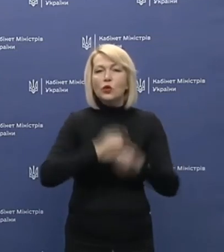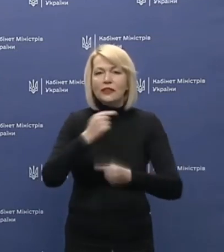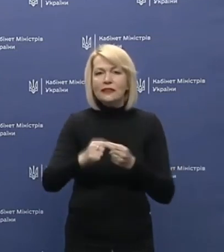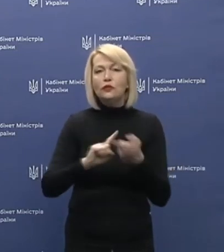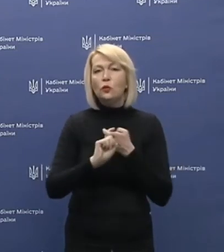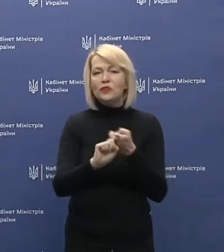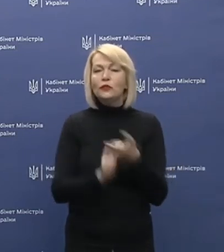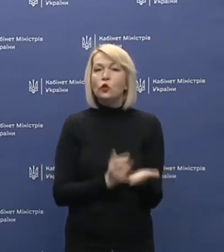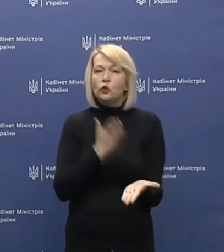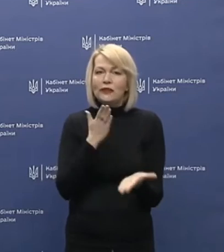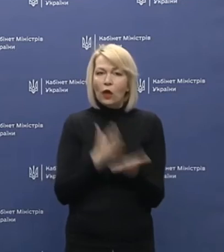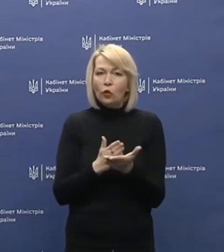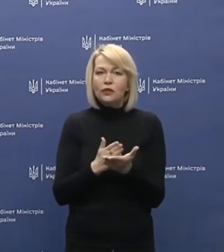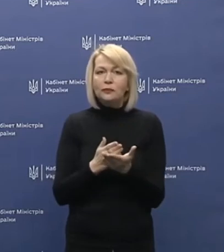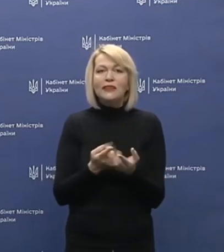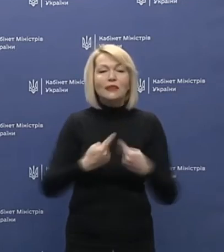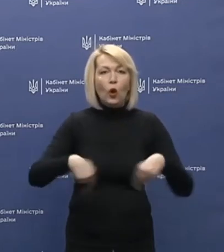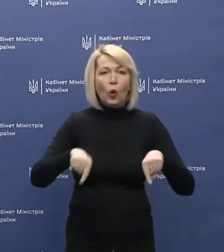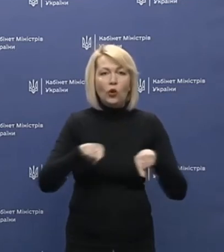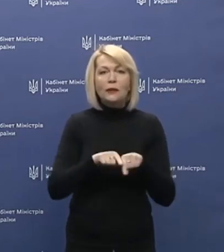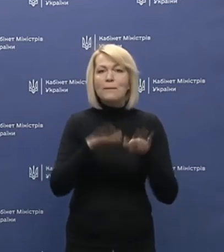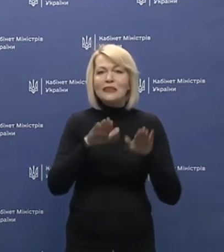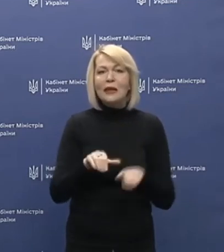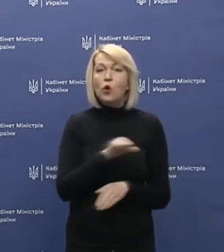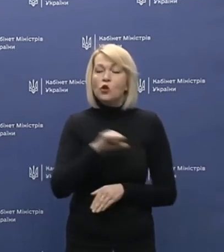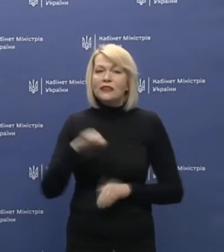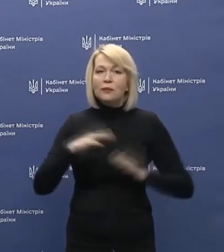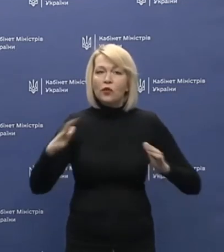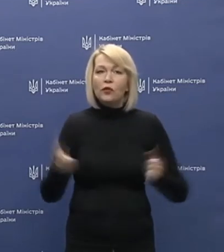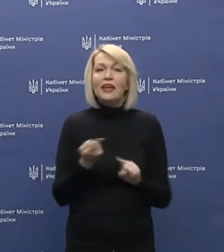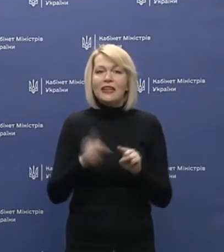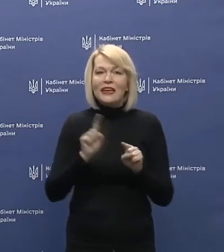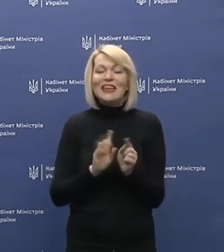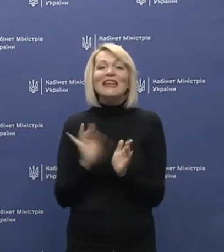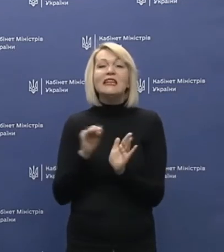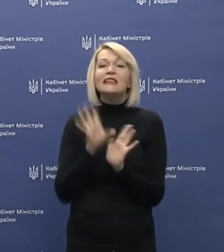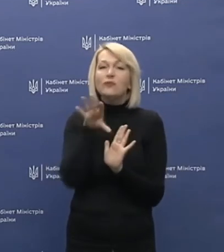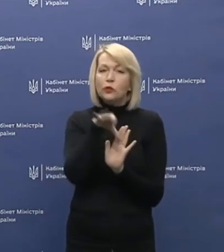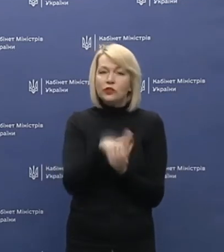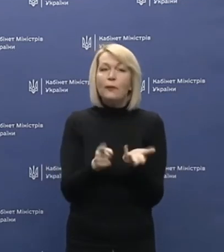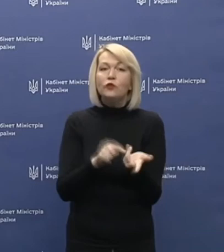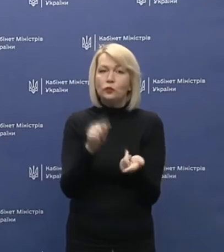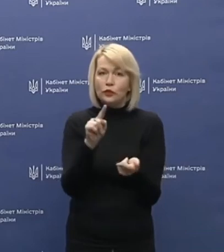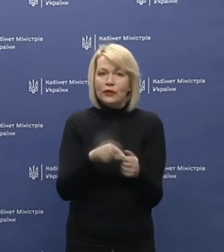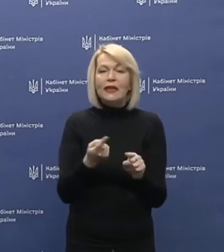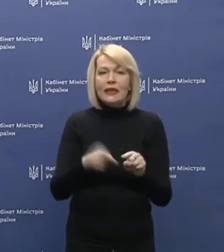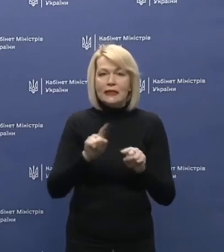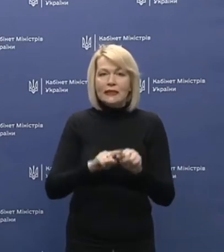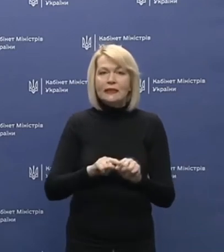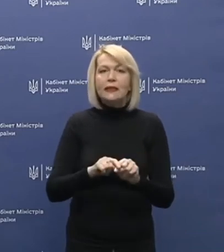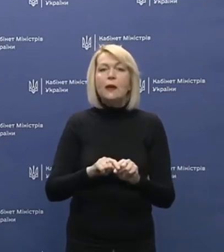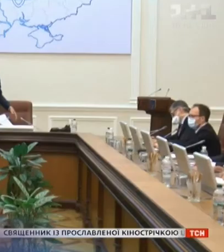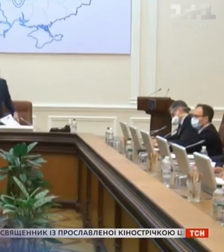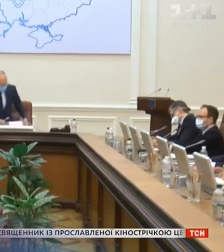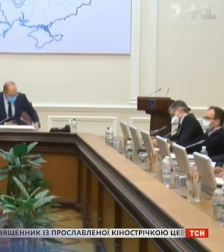зв'язку знаходимося з органами місцевого самоврядування, які і запроваджують в тому числі ці посилені